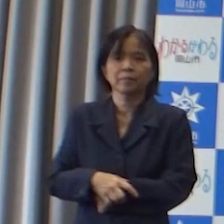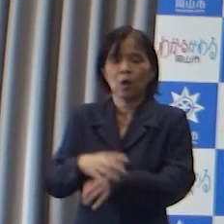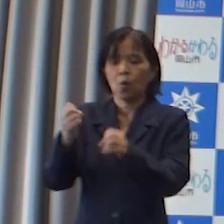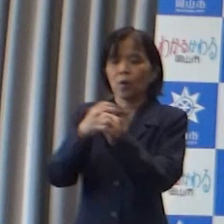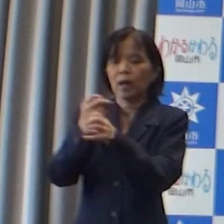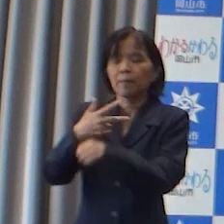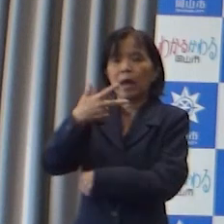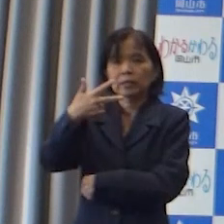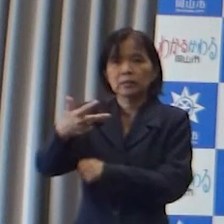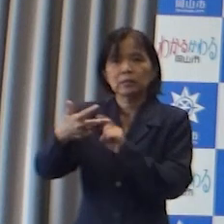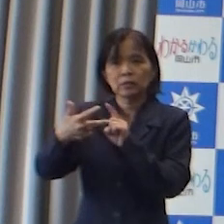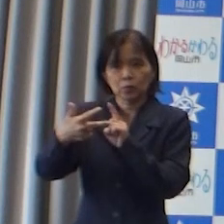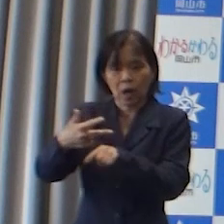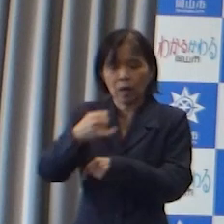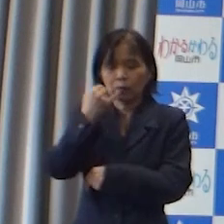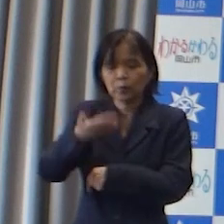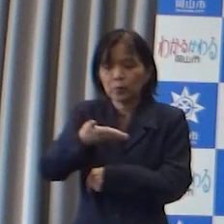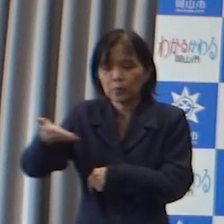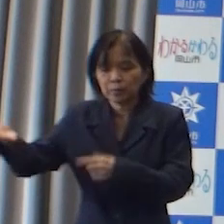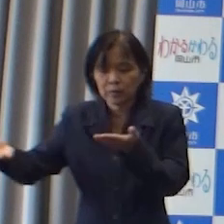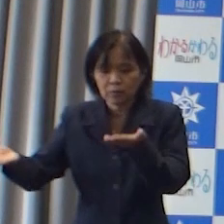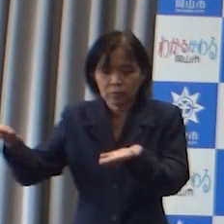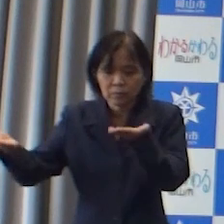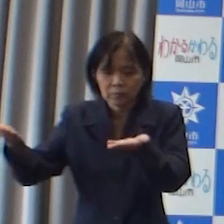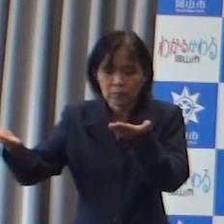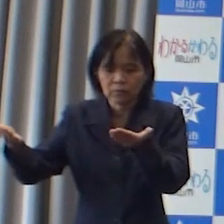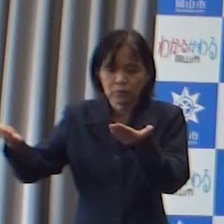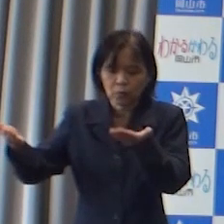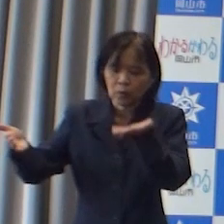海抜ゼロメーター地帯が非常に多く、